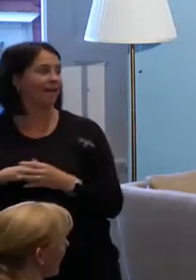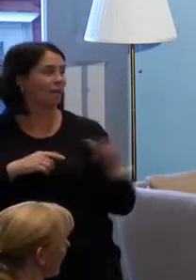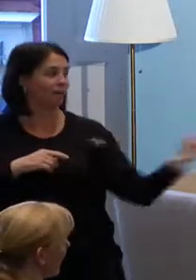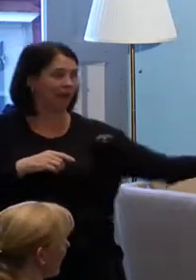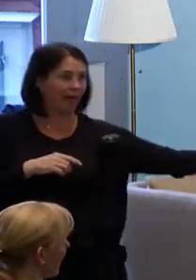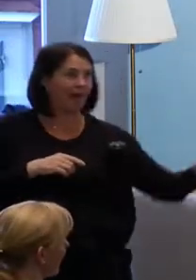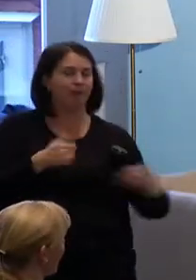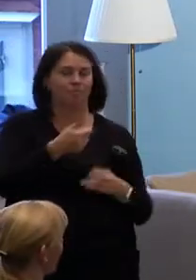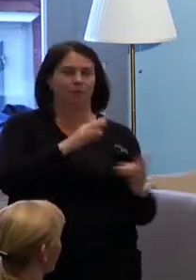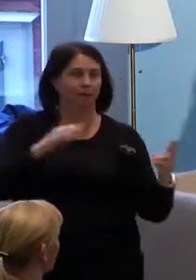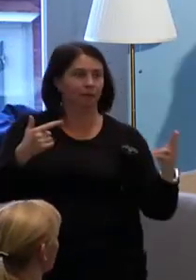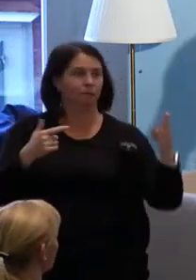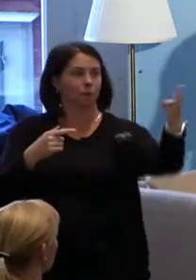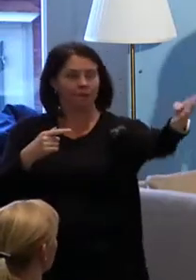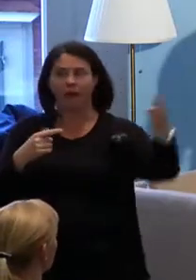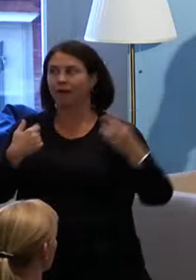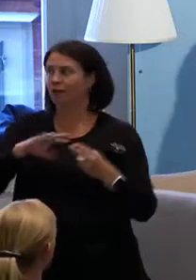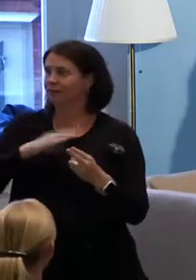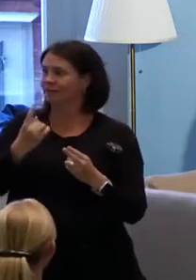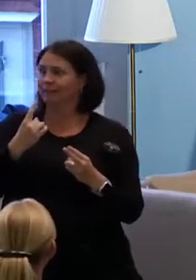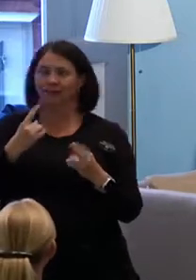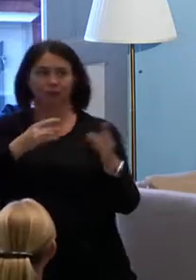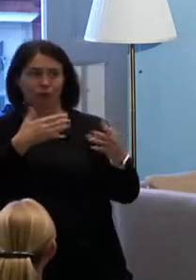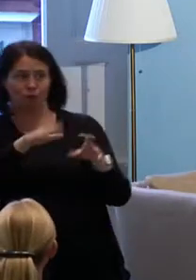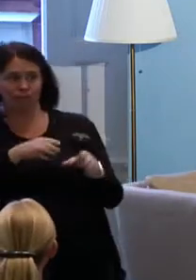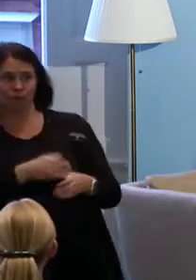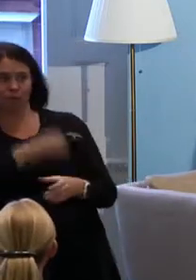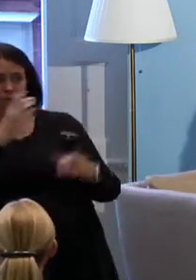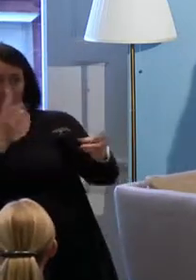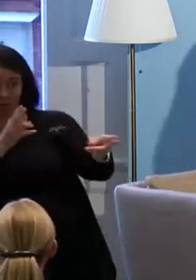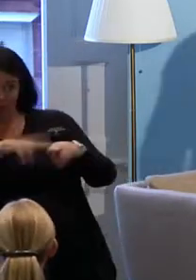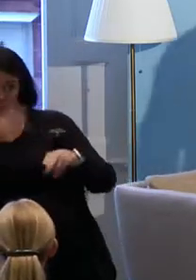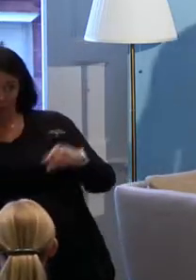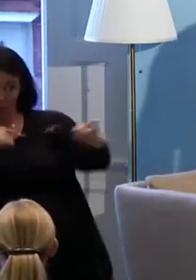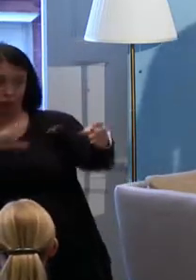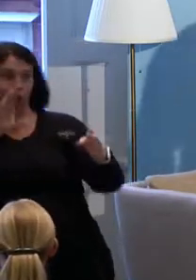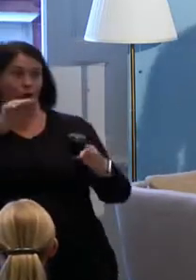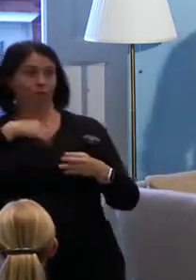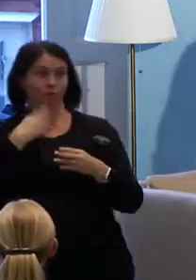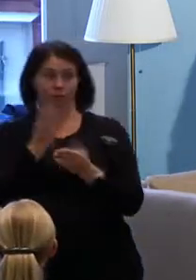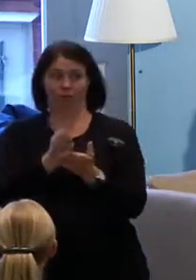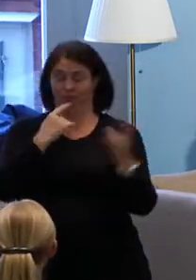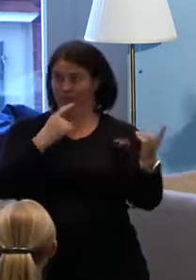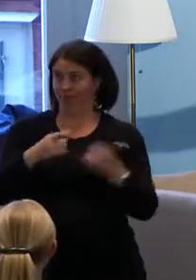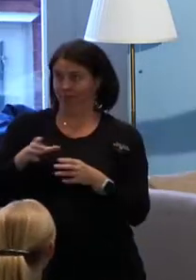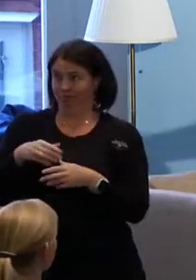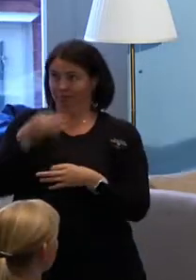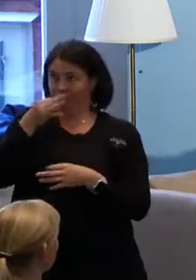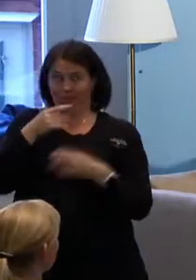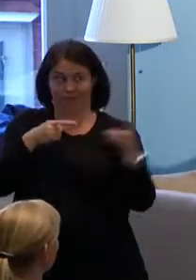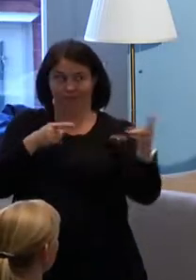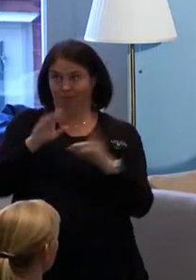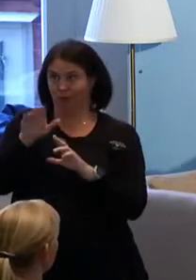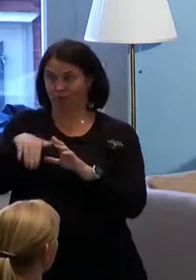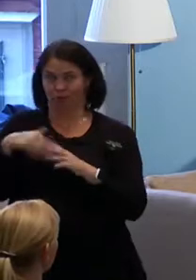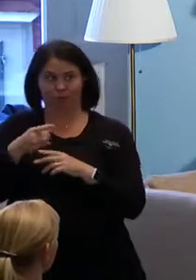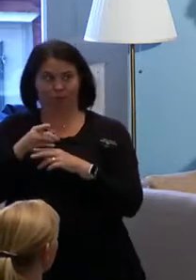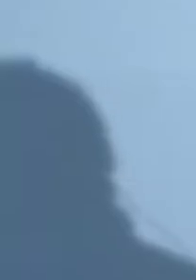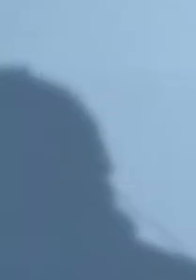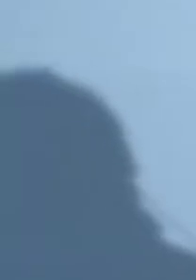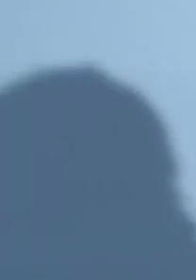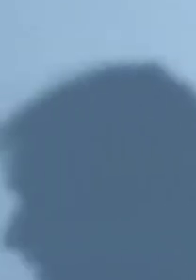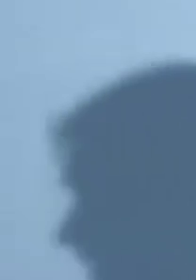Där Britt, ja, du ska vara med. Och där, ja, du är kvar där vid stolpen där du stod igår, ja. Perfekt. Ja, ta med er lite danskar om ni